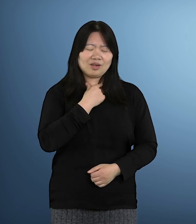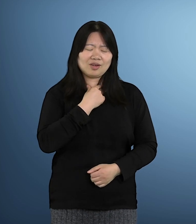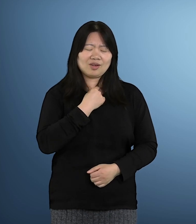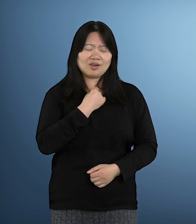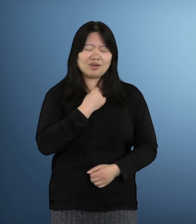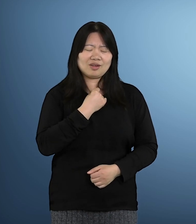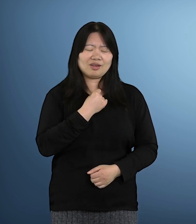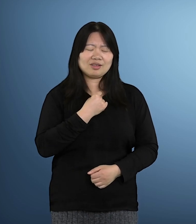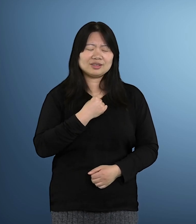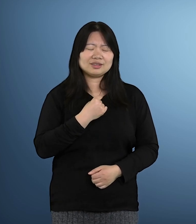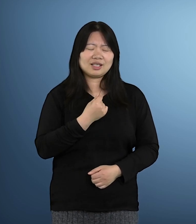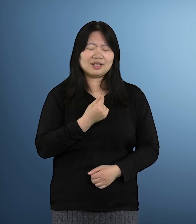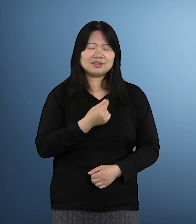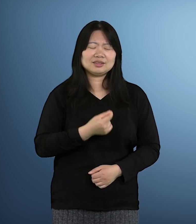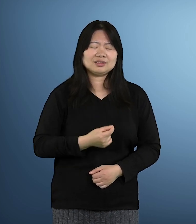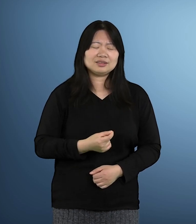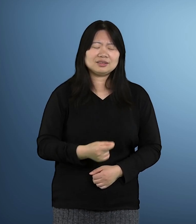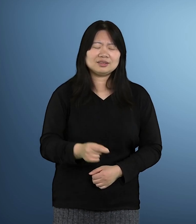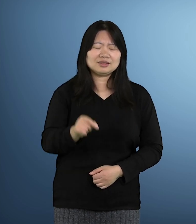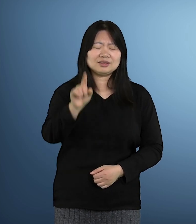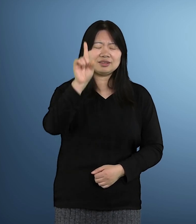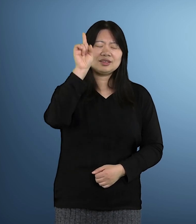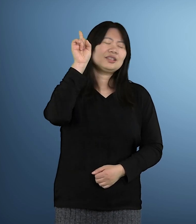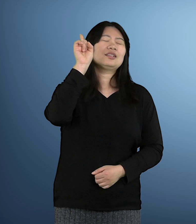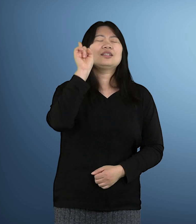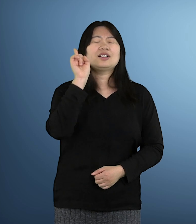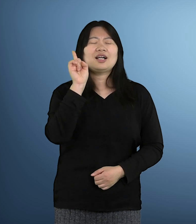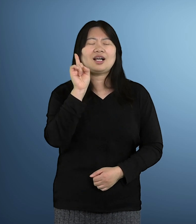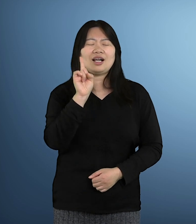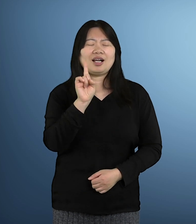내가 원하는